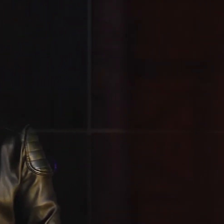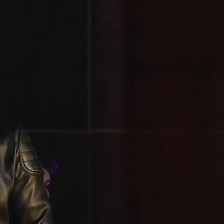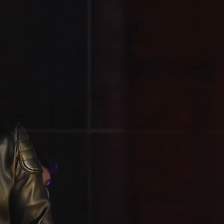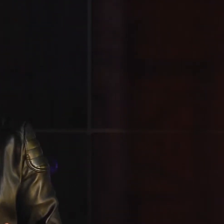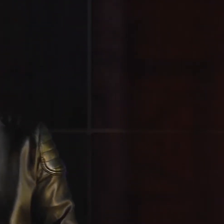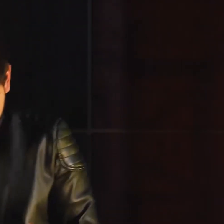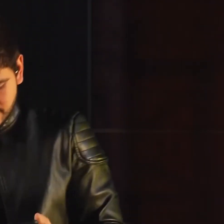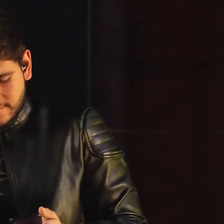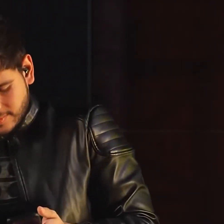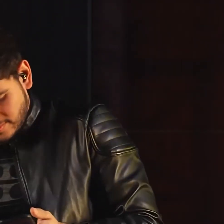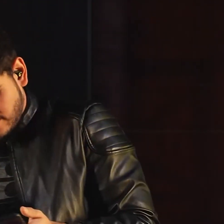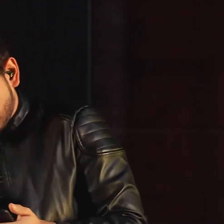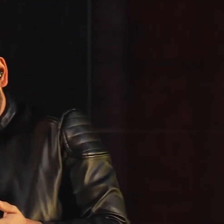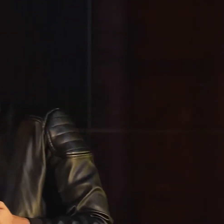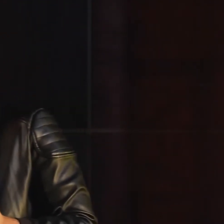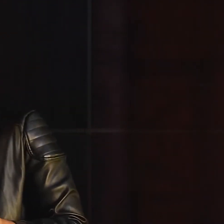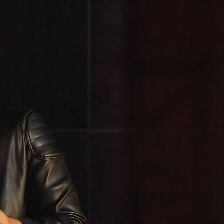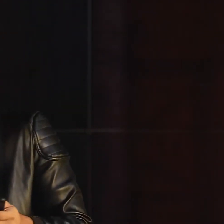growth.